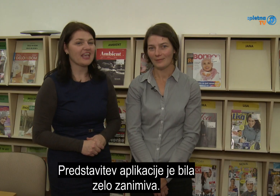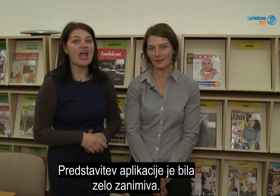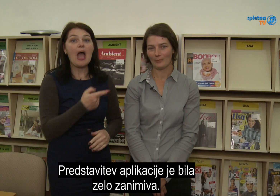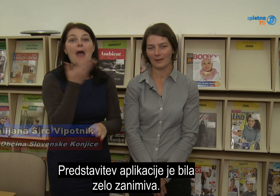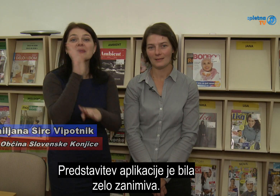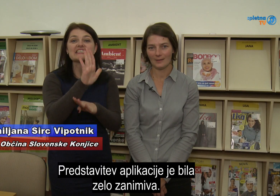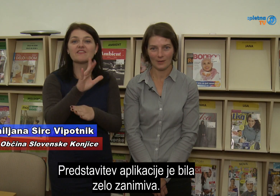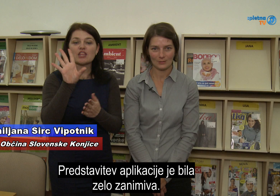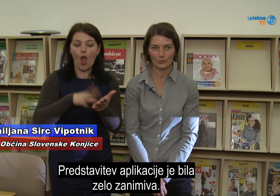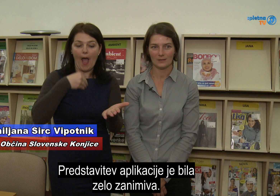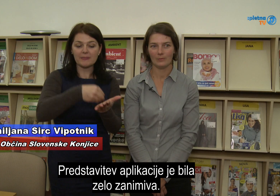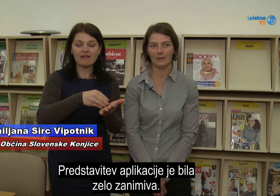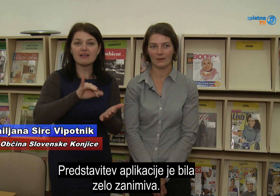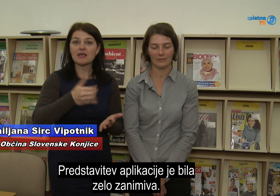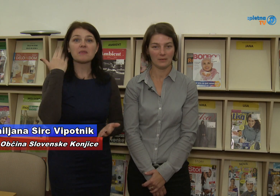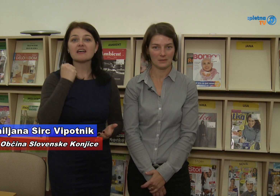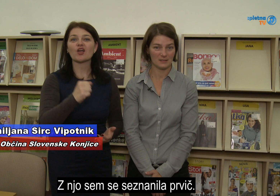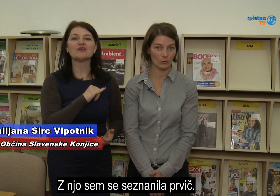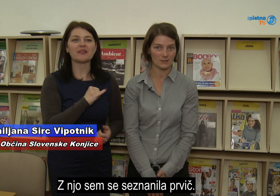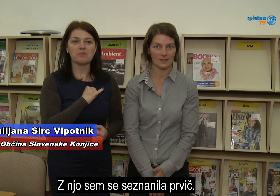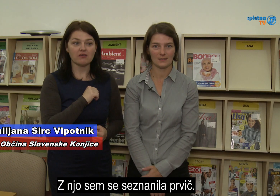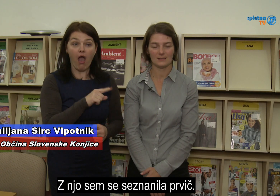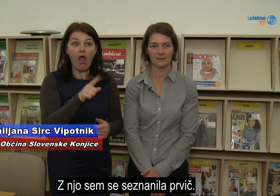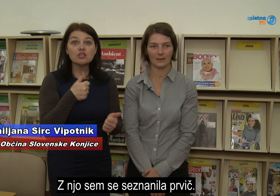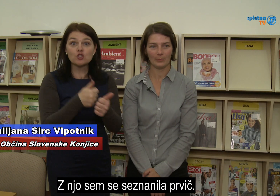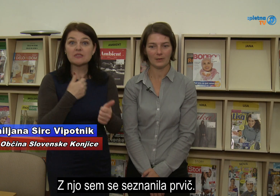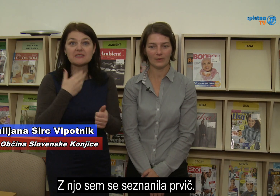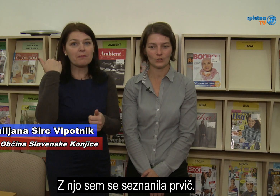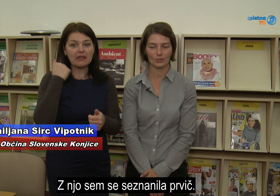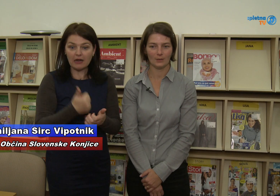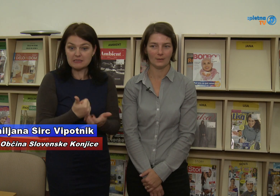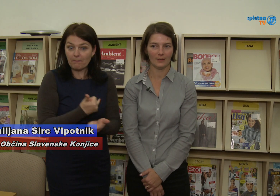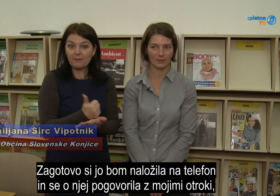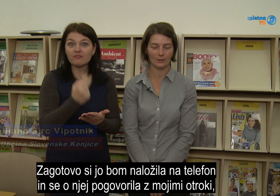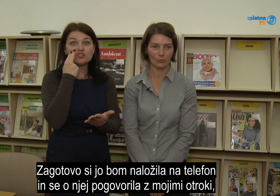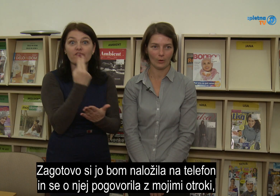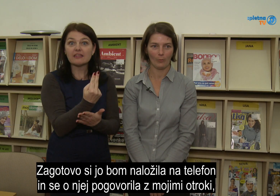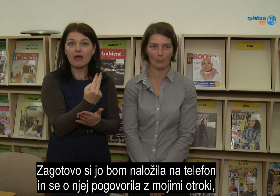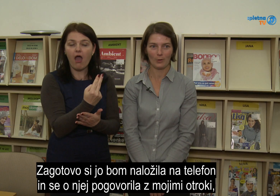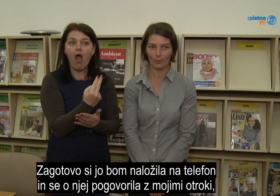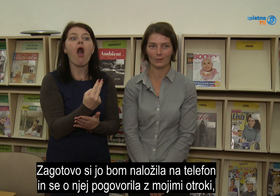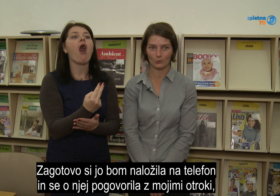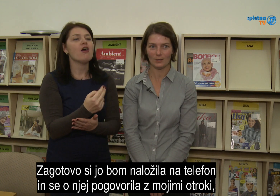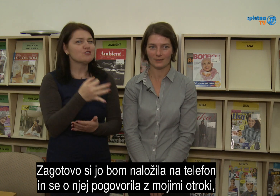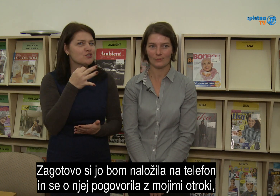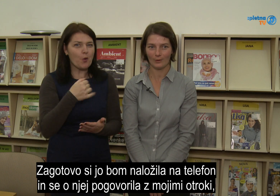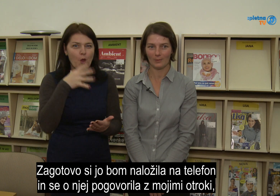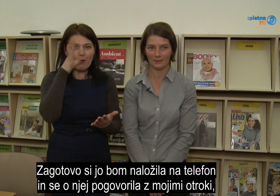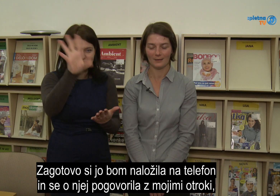Predstavitev aplikacije je bila zelo zanimiva, z njo sem se seznanila prvič, definitivno jo bom naložila na svoj